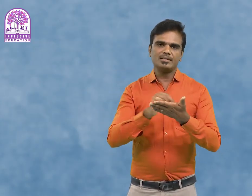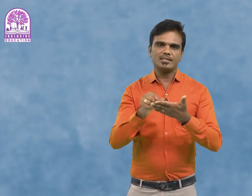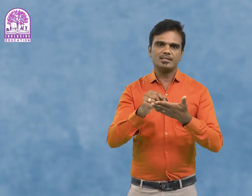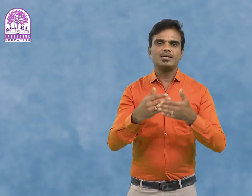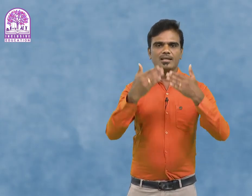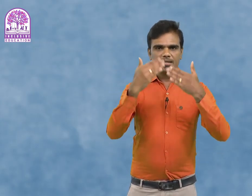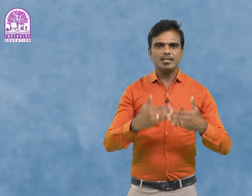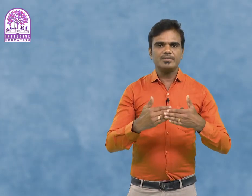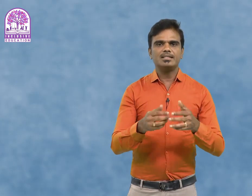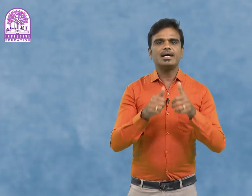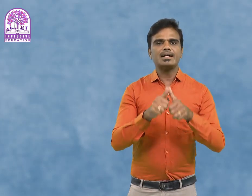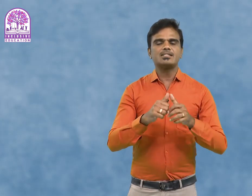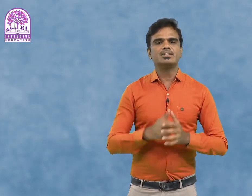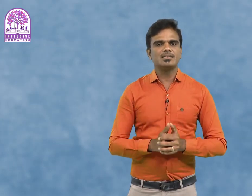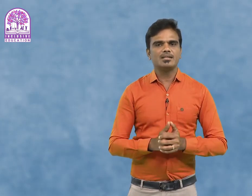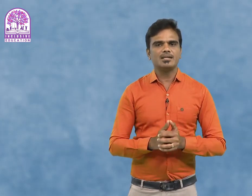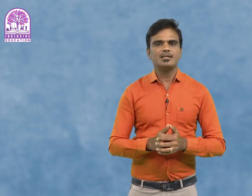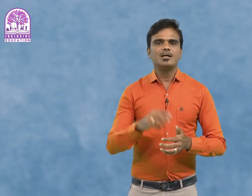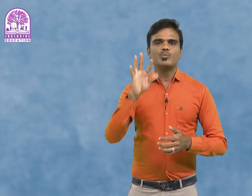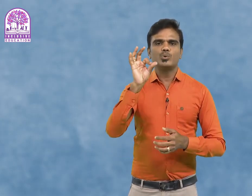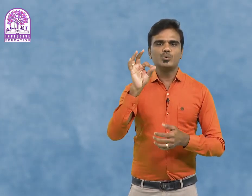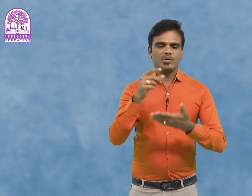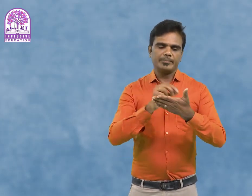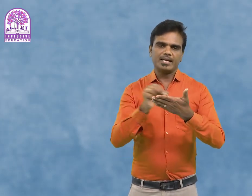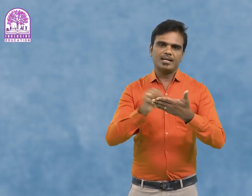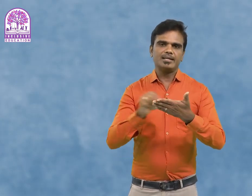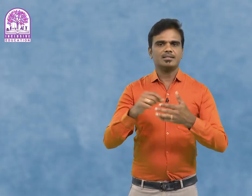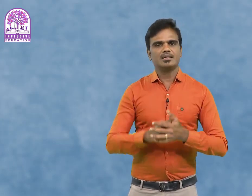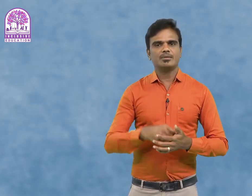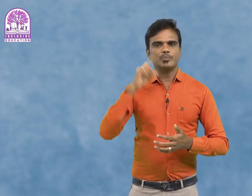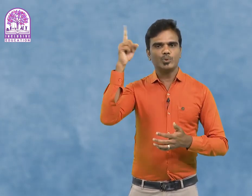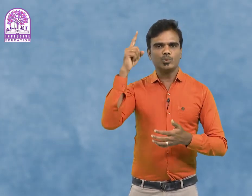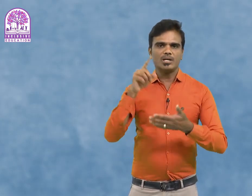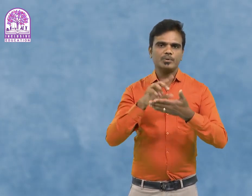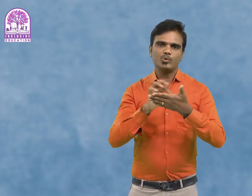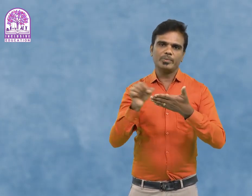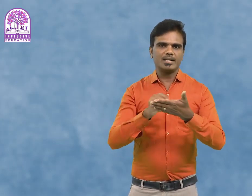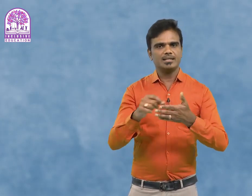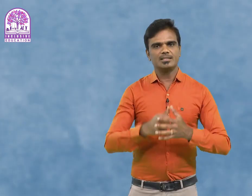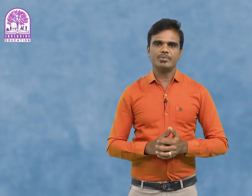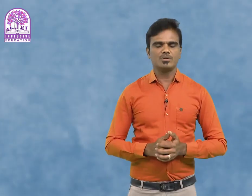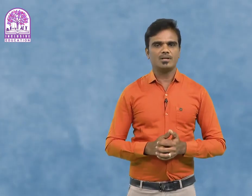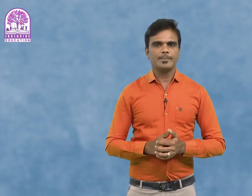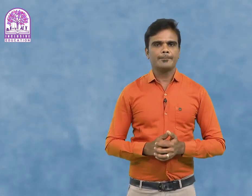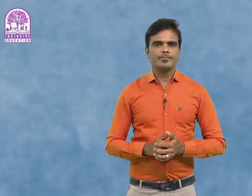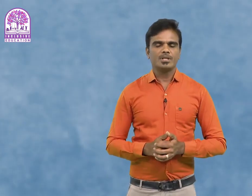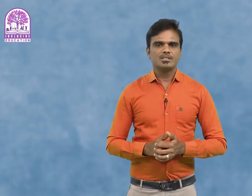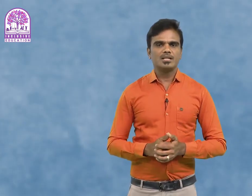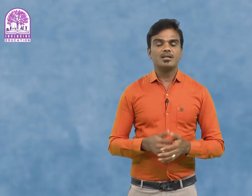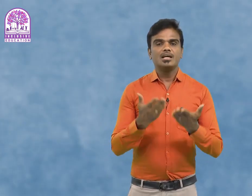எழுதுங்க, கீழே வந்து ஆன்சரை வந்து என்ன செய்றீங்க, ப்ளூ பென்னால் எழுதுங்க, இப்போ அதுவே ப்ளூ பென்னால் எழுதுங்க அப்படி சொல்லலாம், சரிங்களா. இப்போ